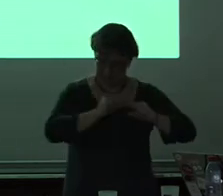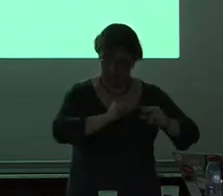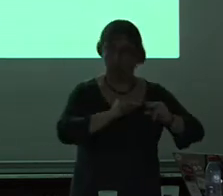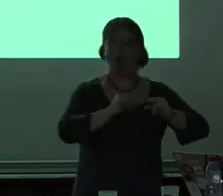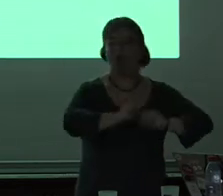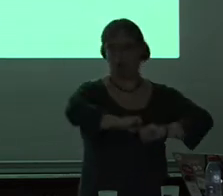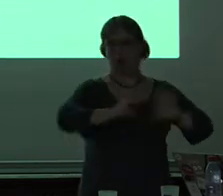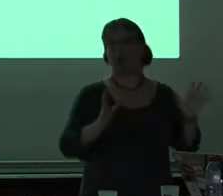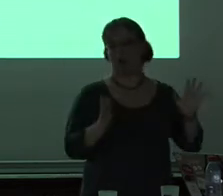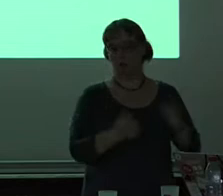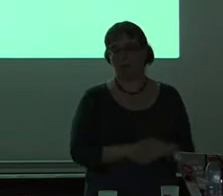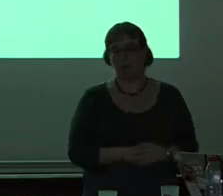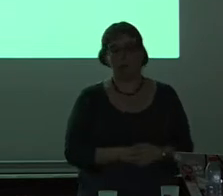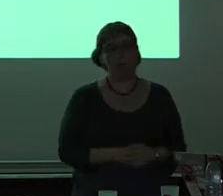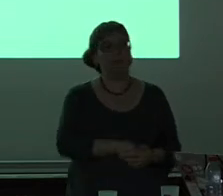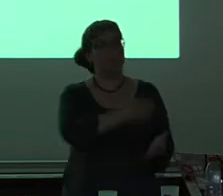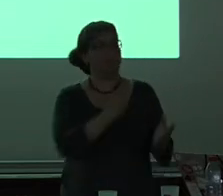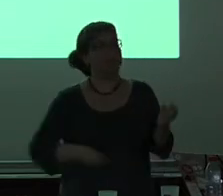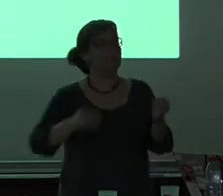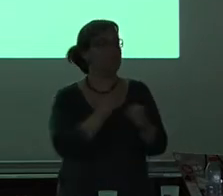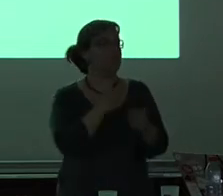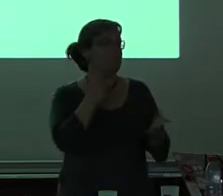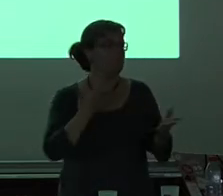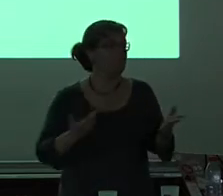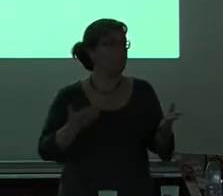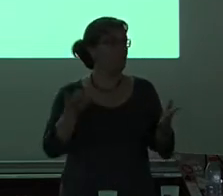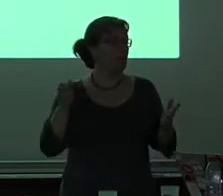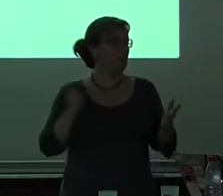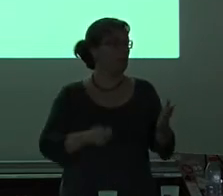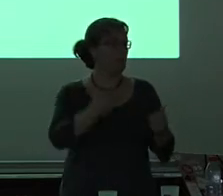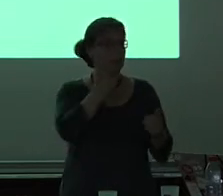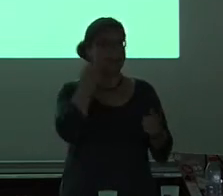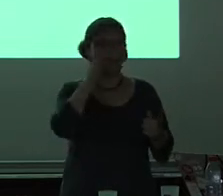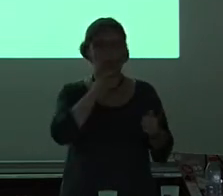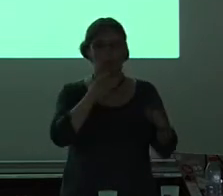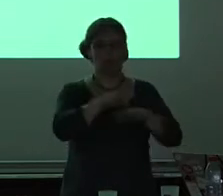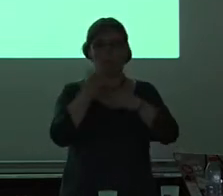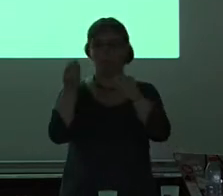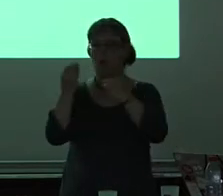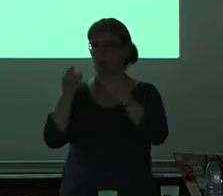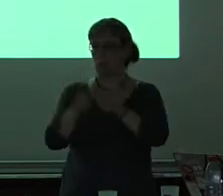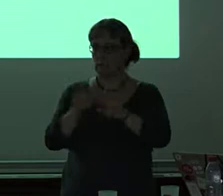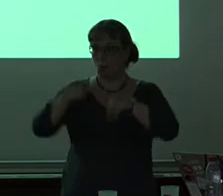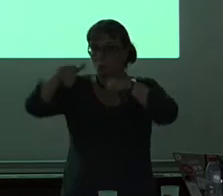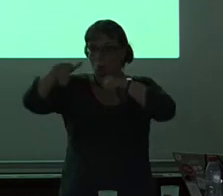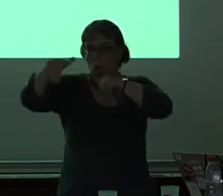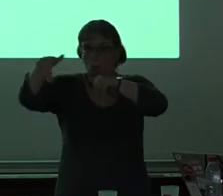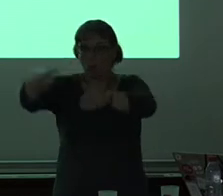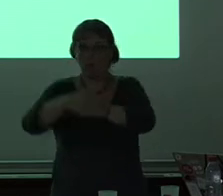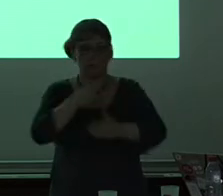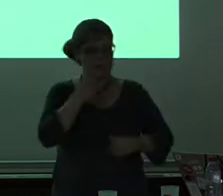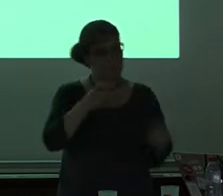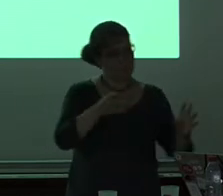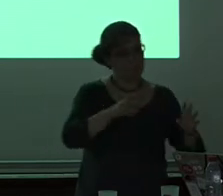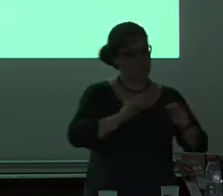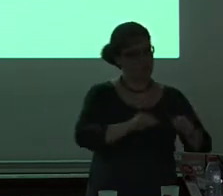Après, je vous ai dit que ça vous amenait aussi à vous former. Donc, chacun de mes cours inclut une documentation, évidemment, à la fin.